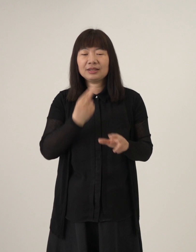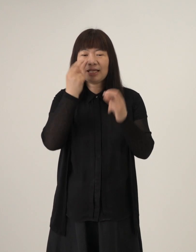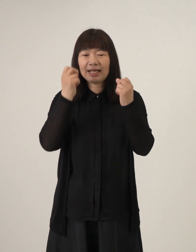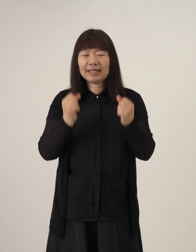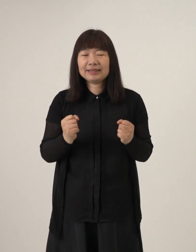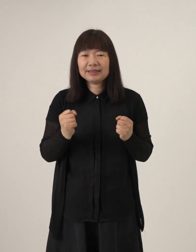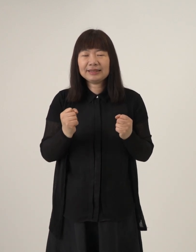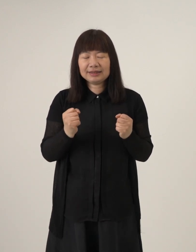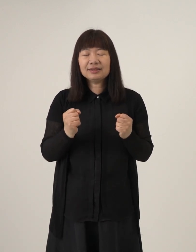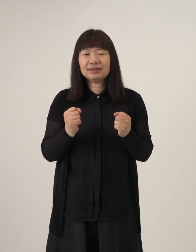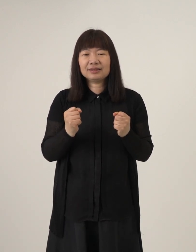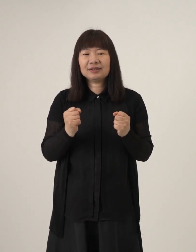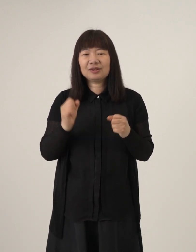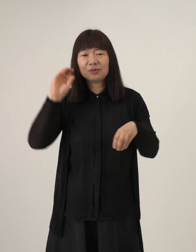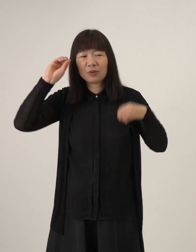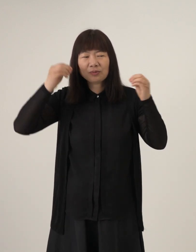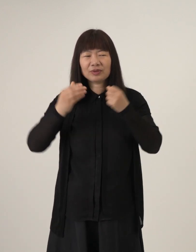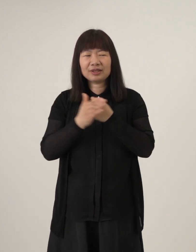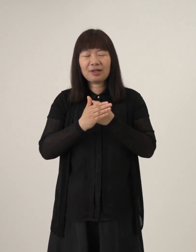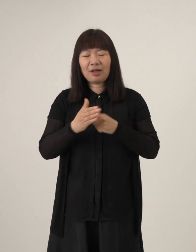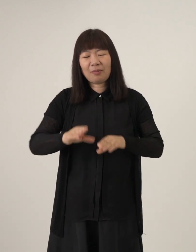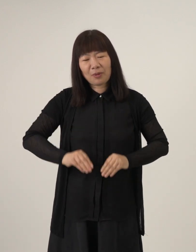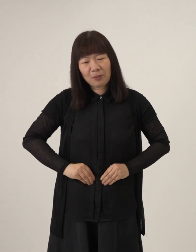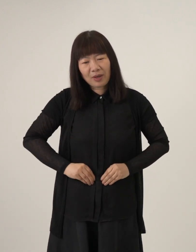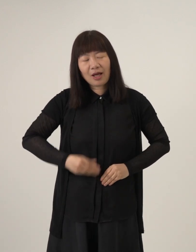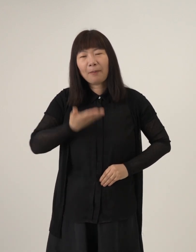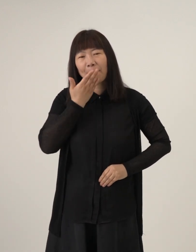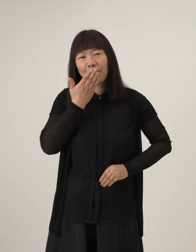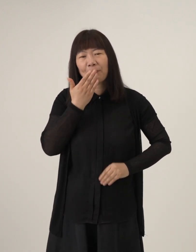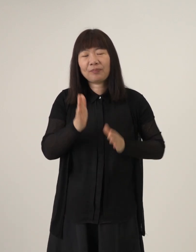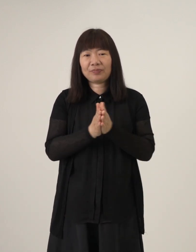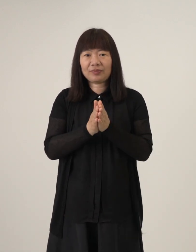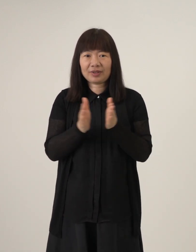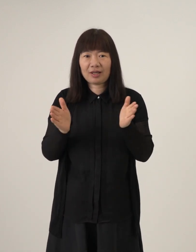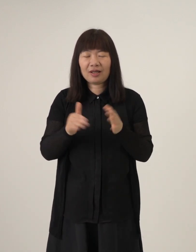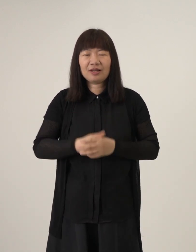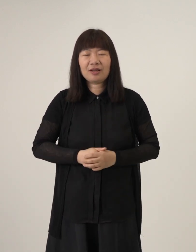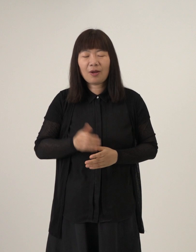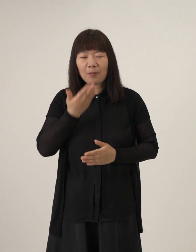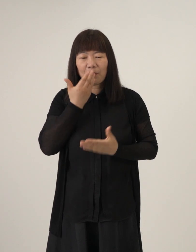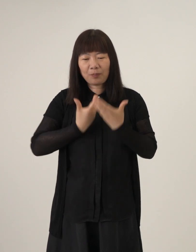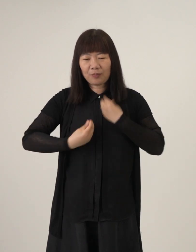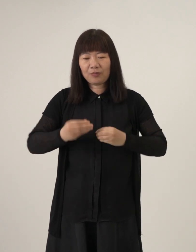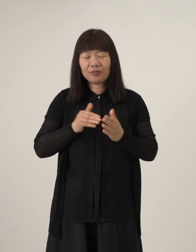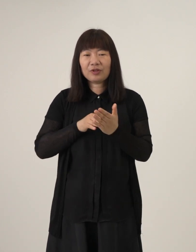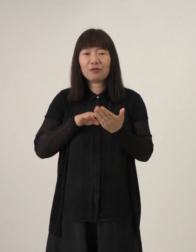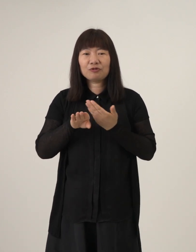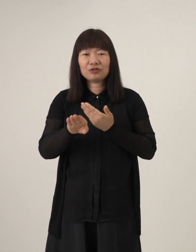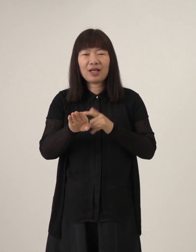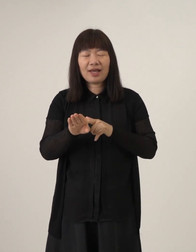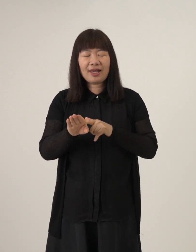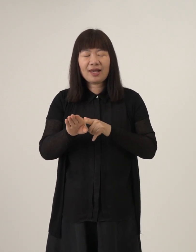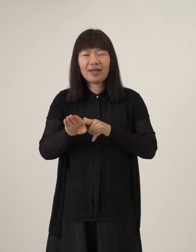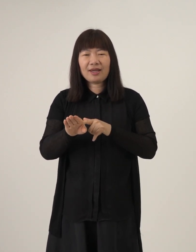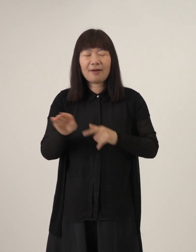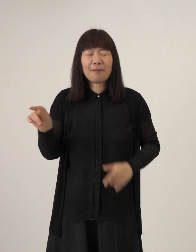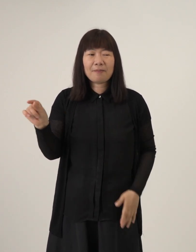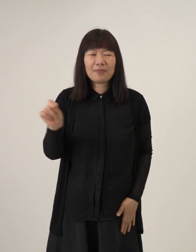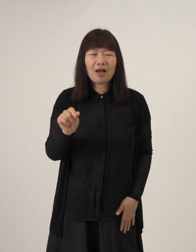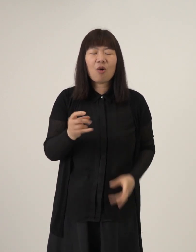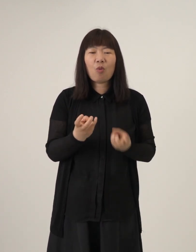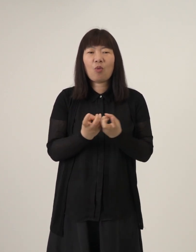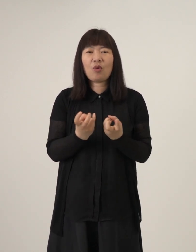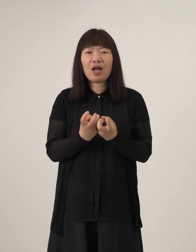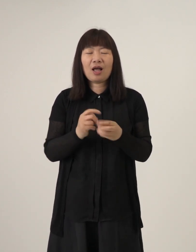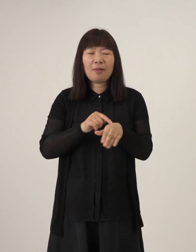살아있는 생물체다 보니까 배가 고프니까 이제 먹긴 하는데, 먹고 나서는 쏜살같이 어떻게